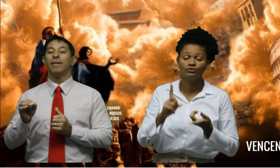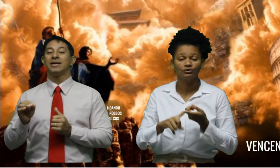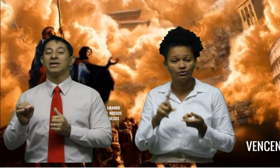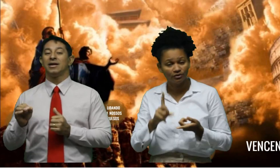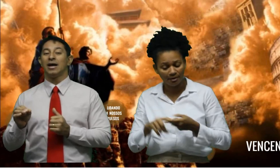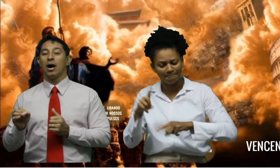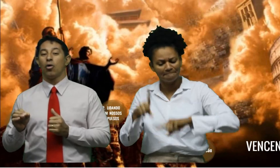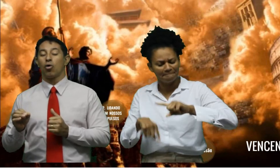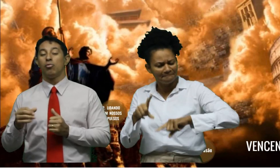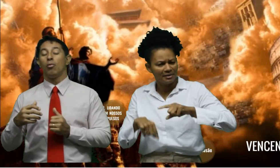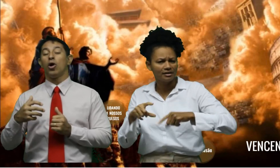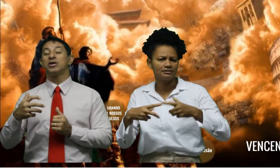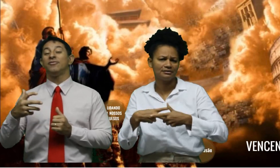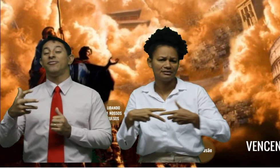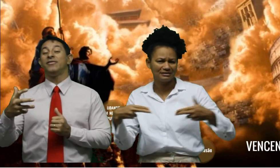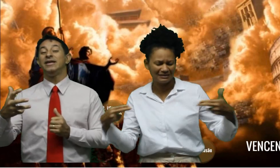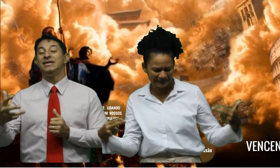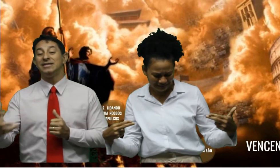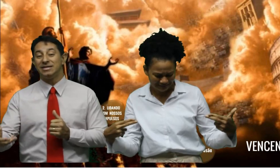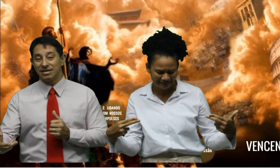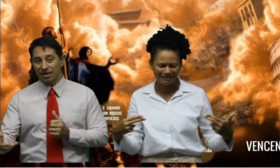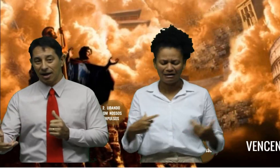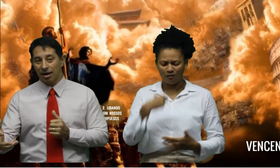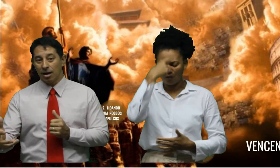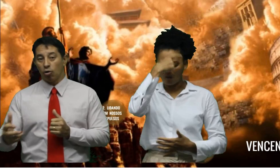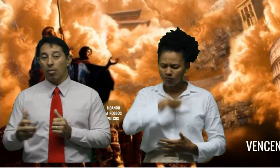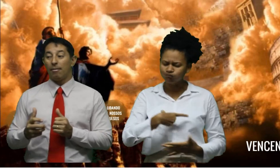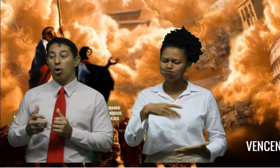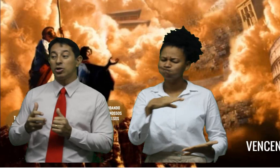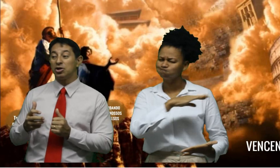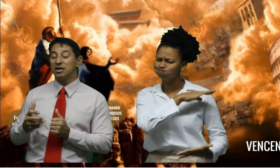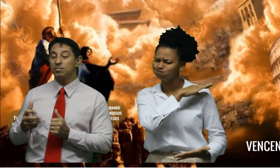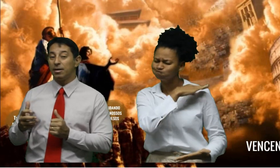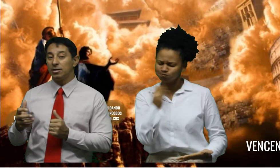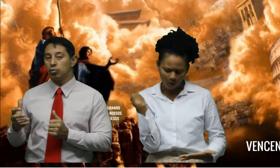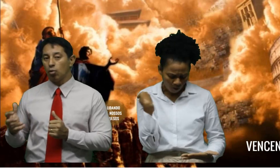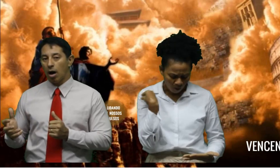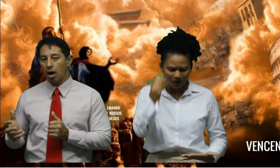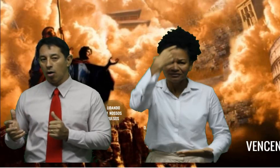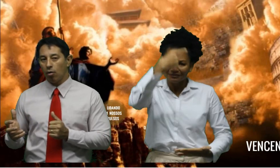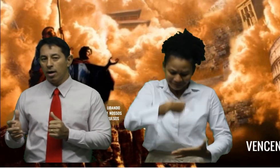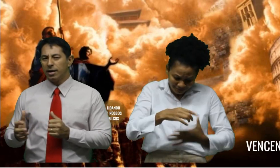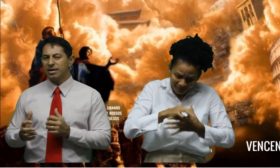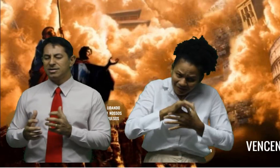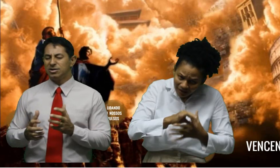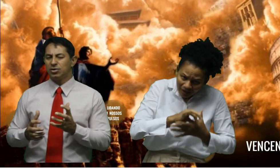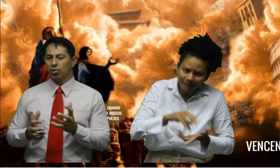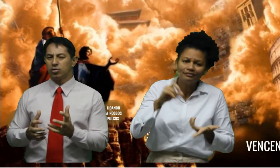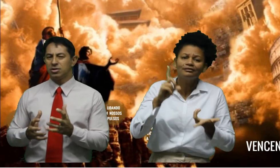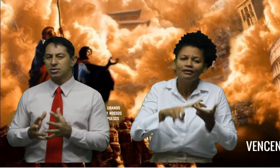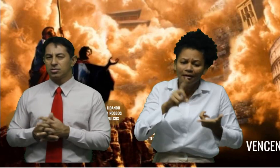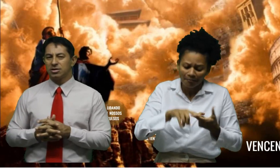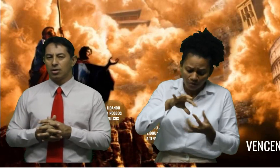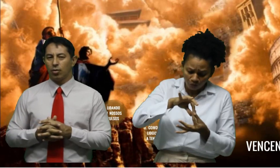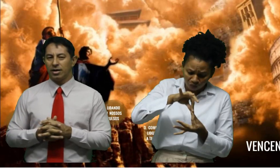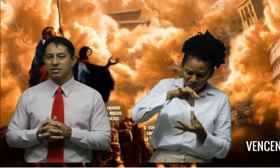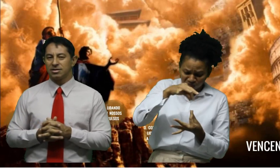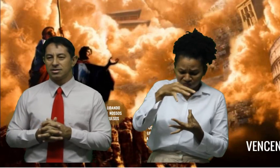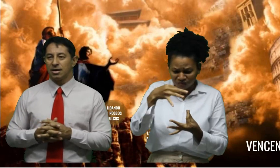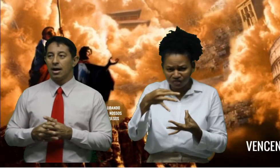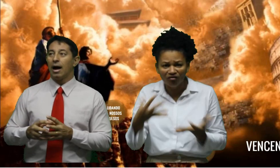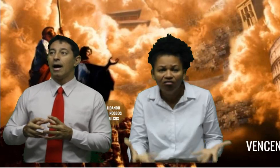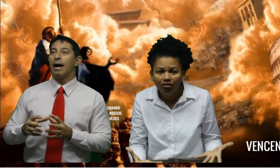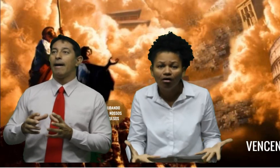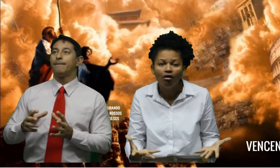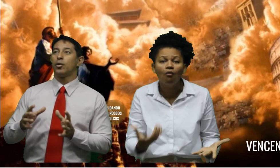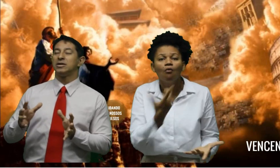como material, como morte física, como a morte espiritual. E existem outras